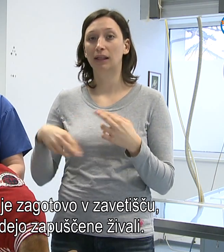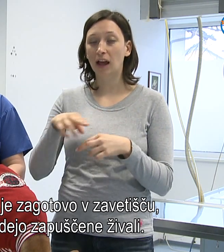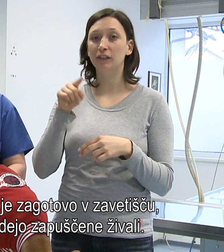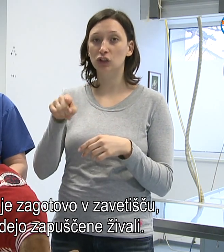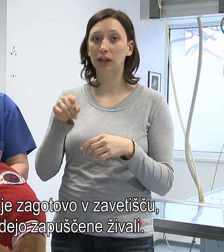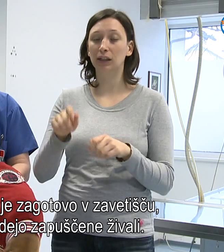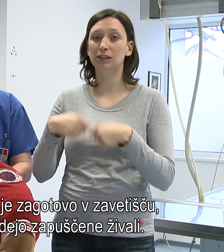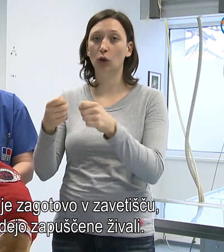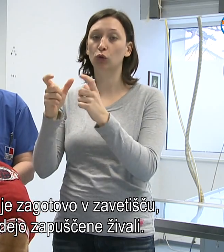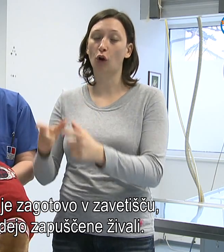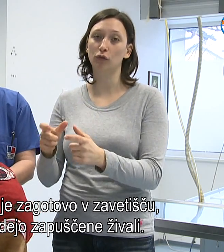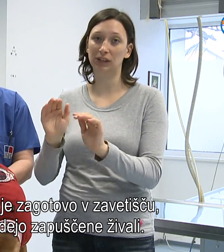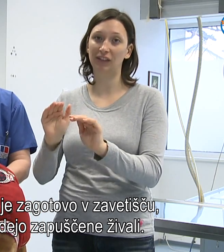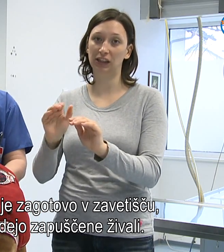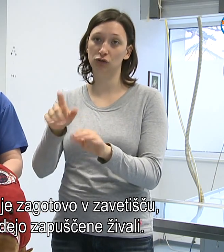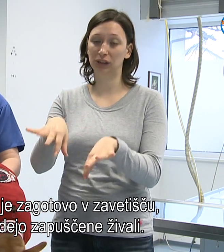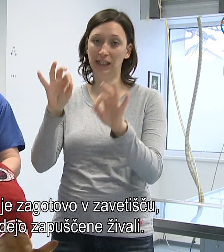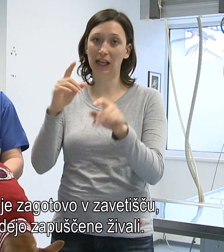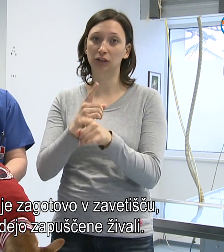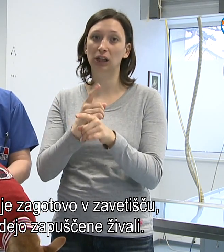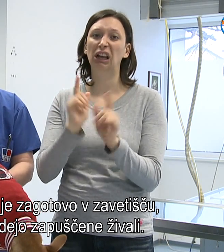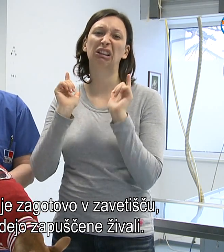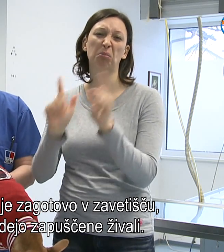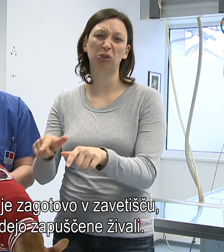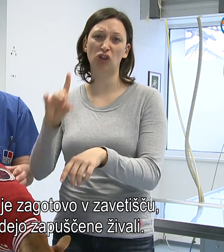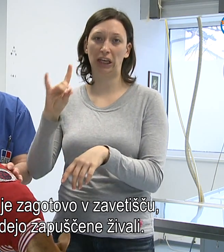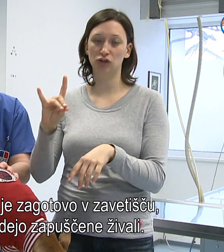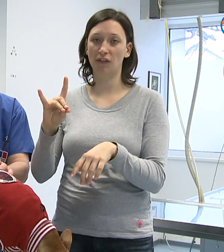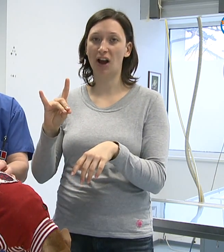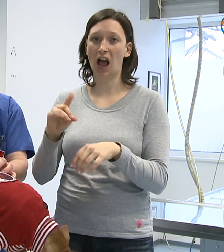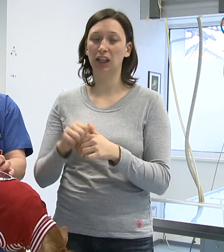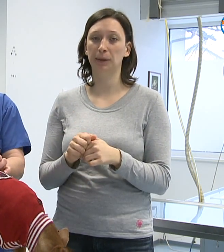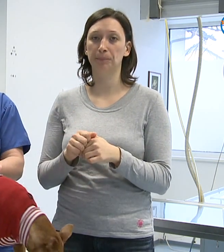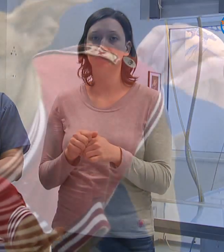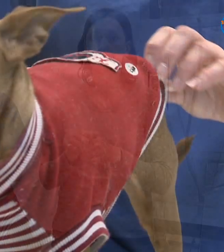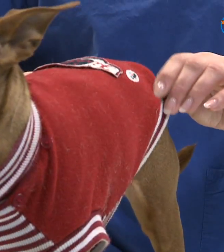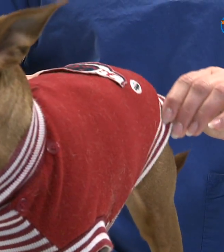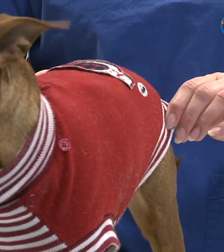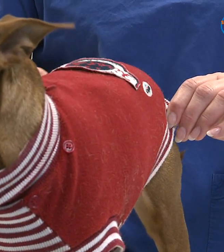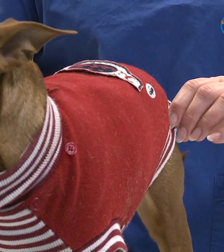takih je zagotovo v zavetišču, kjer se najdejo zapuščene živali.